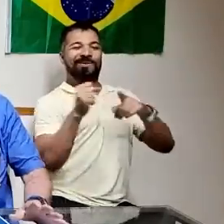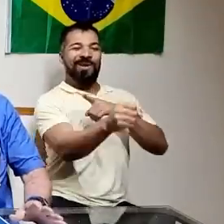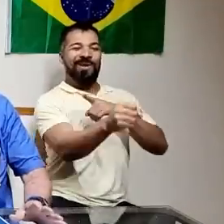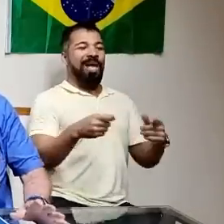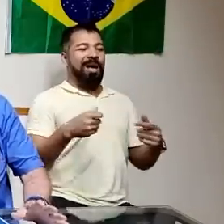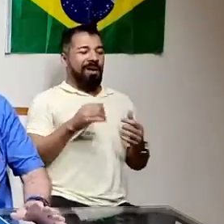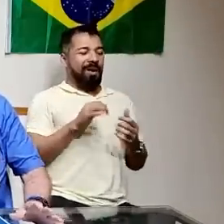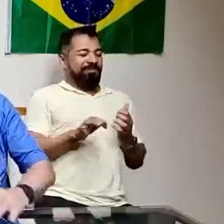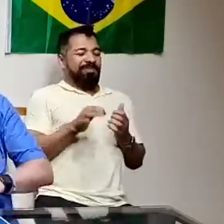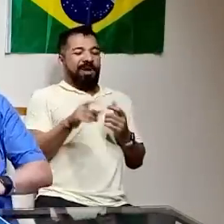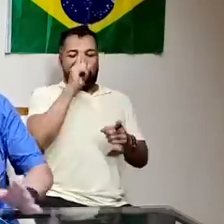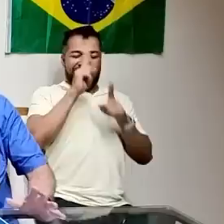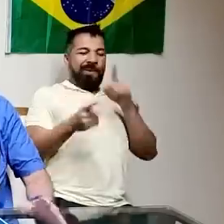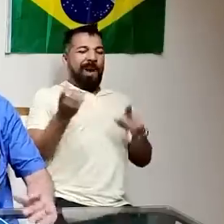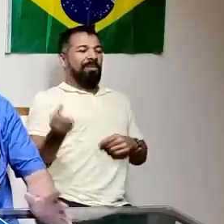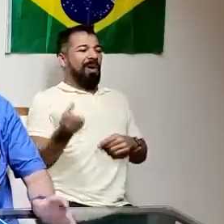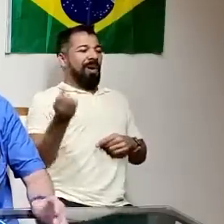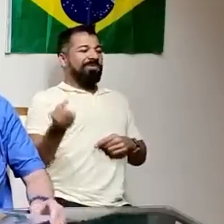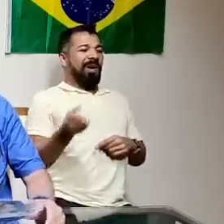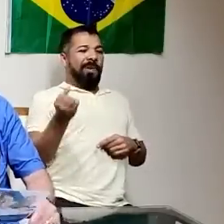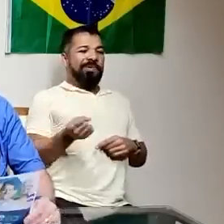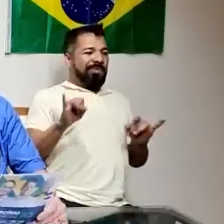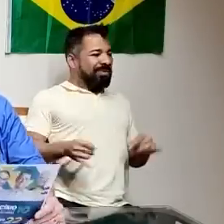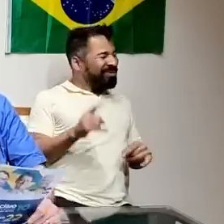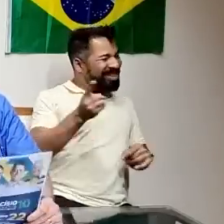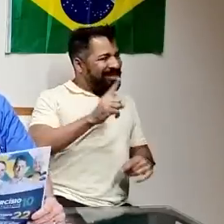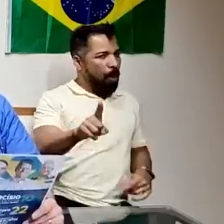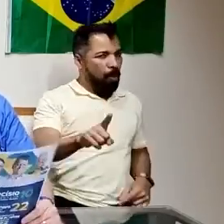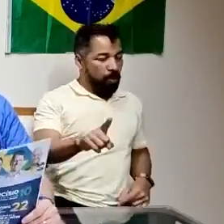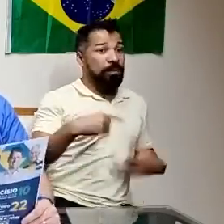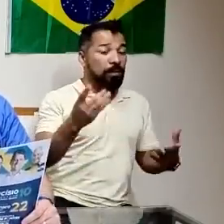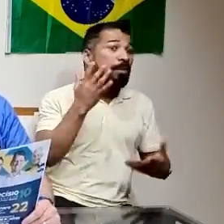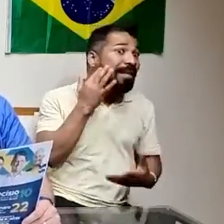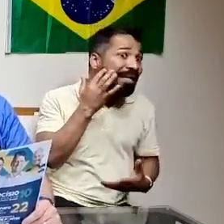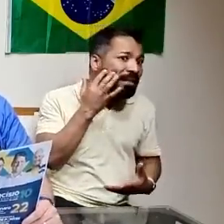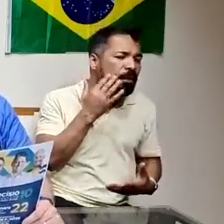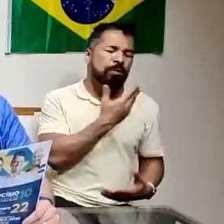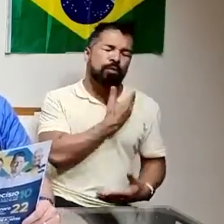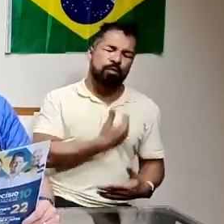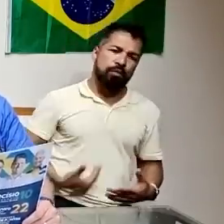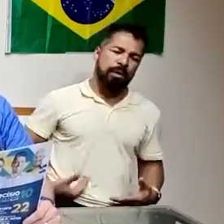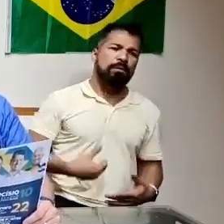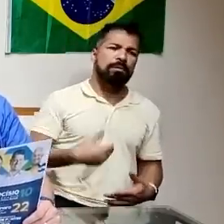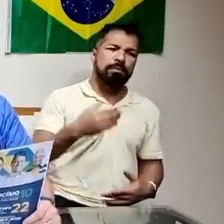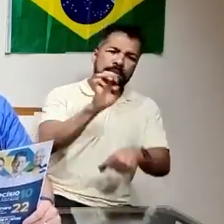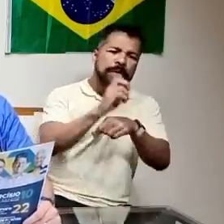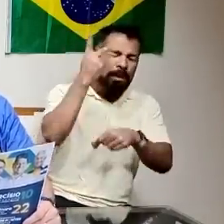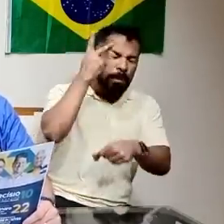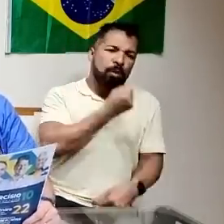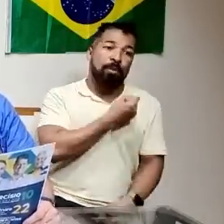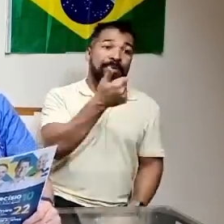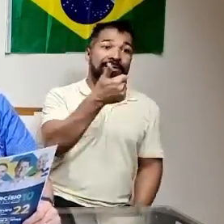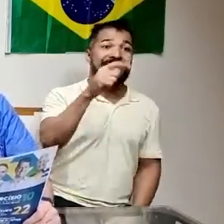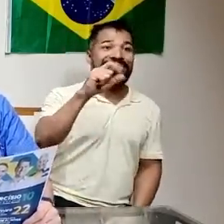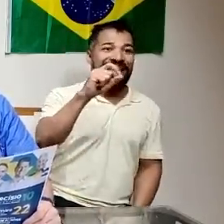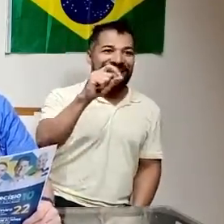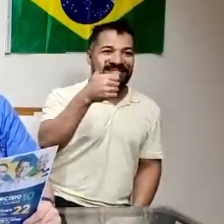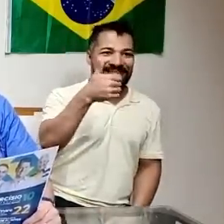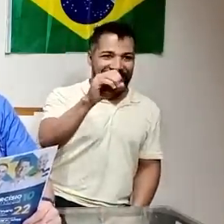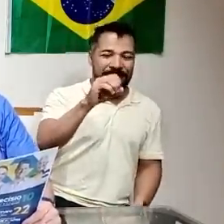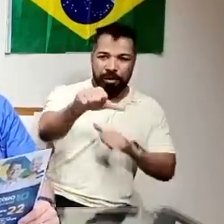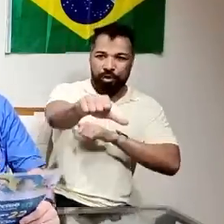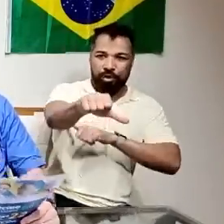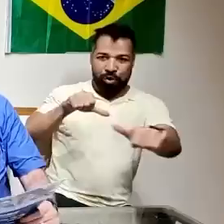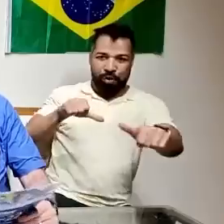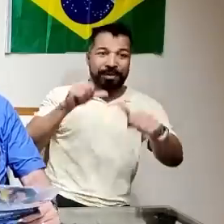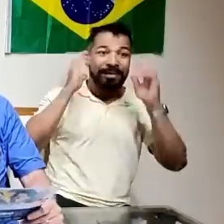manter certos vícios que existem bastante lá. Então tá assim, governo do estado, São Paulo, número 10. Vamos fazer a troca aí, Davi. Vamos